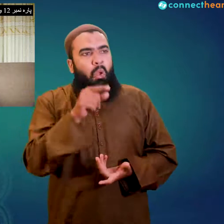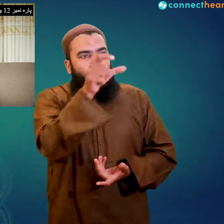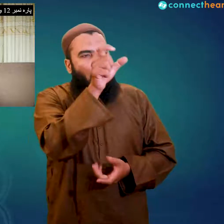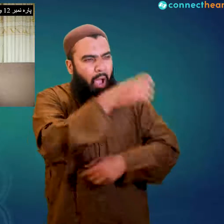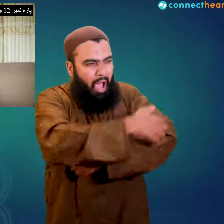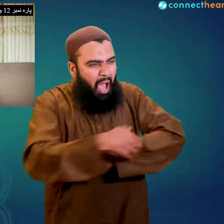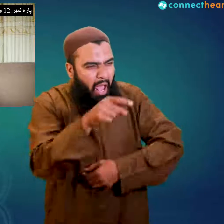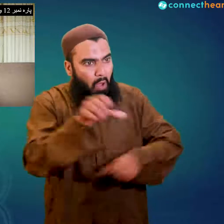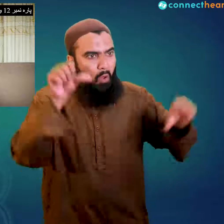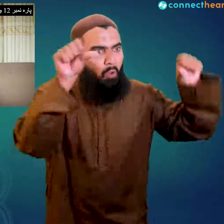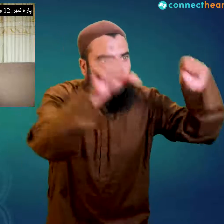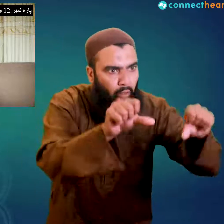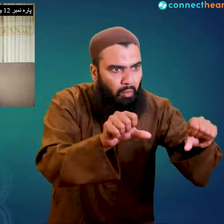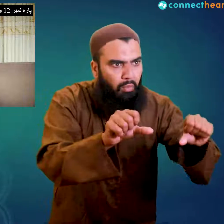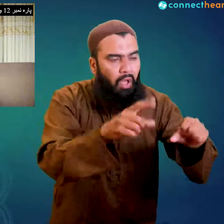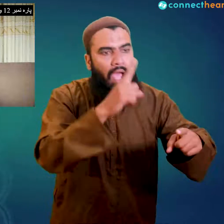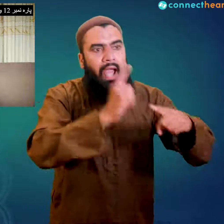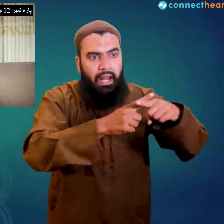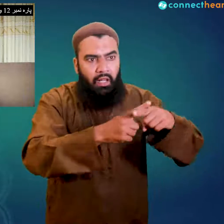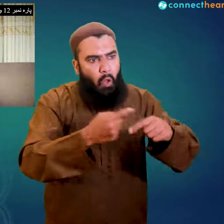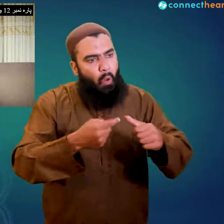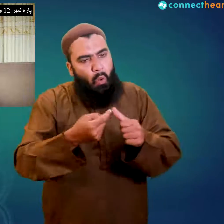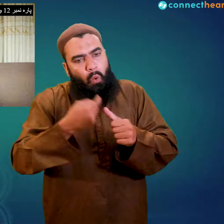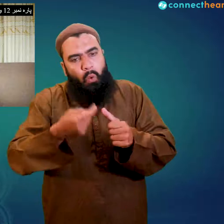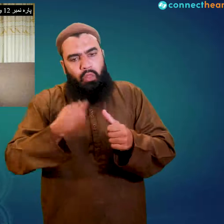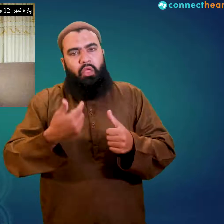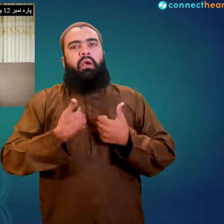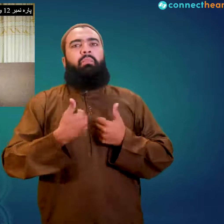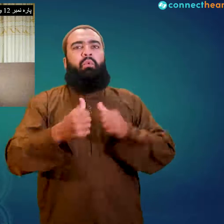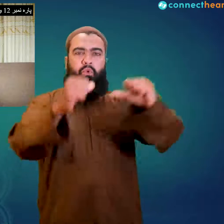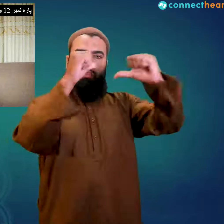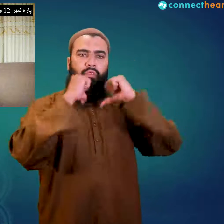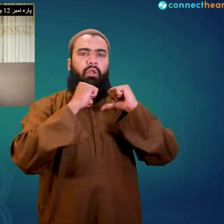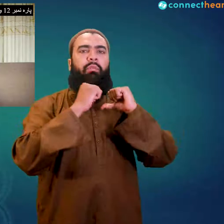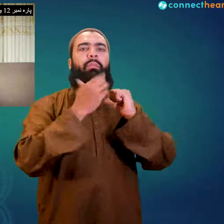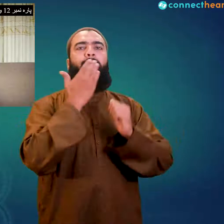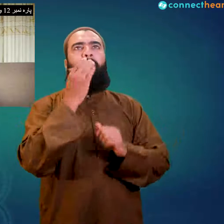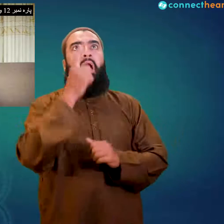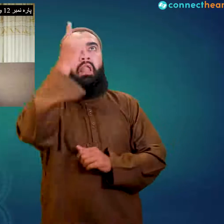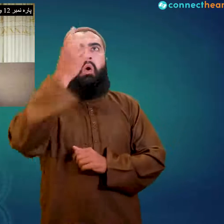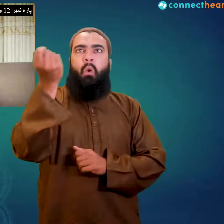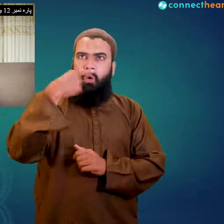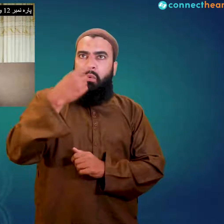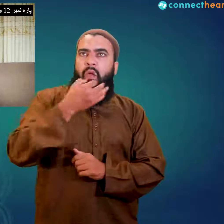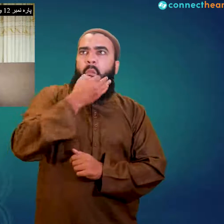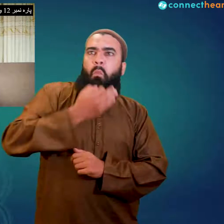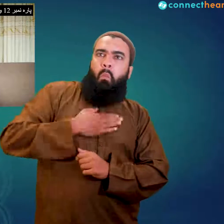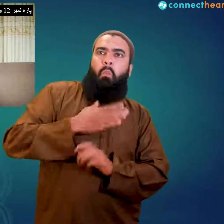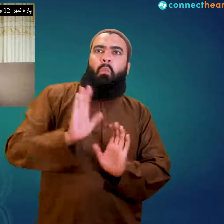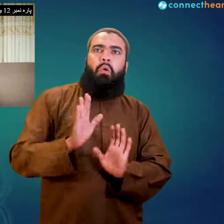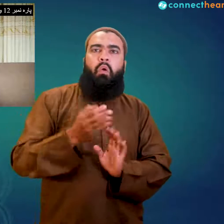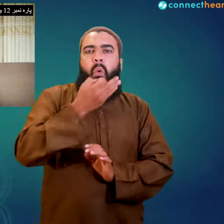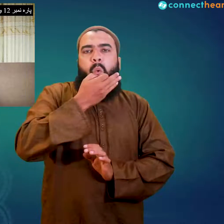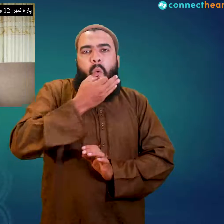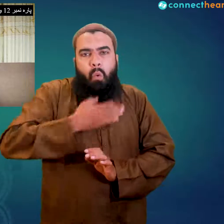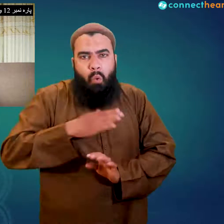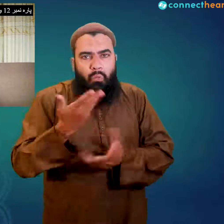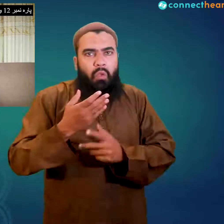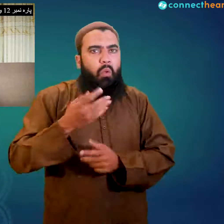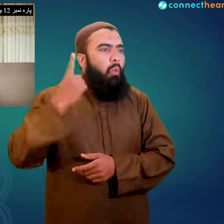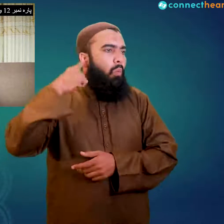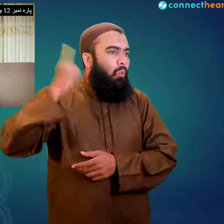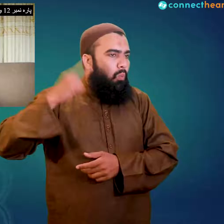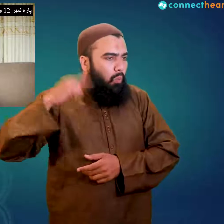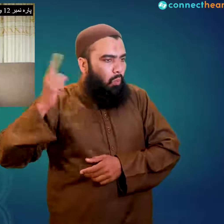لوگ اذا اخذ القریٰ وہی ظالمہ، یہ لوگ ظالم تھے، نافرمان تھے۔ ان اخذہ